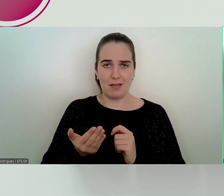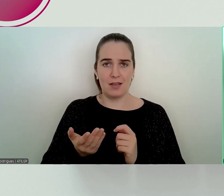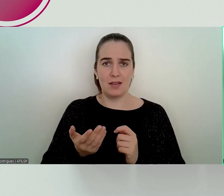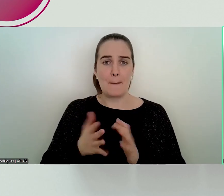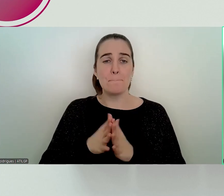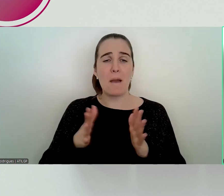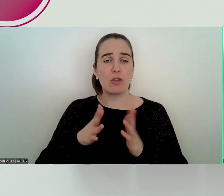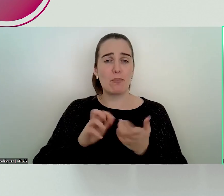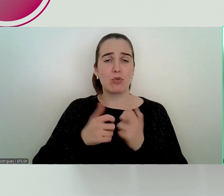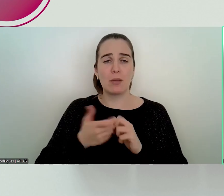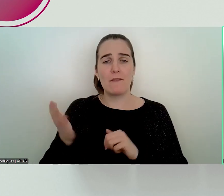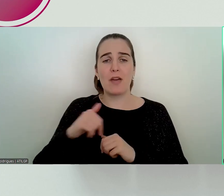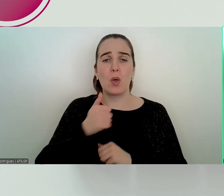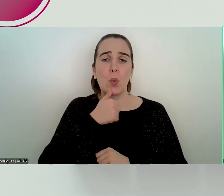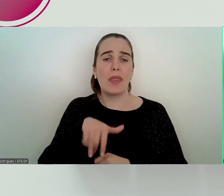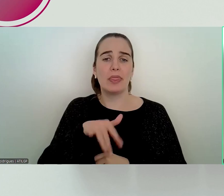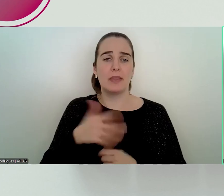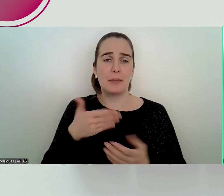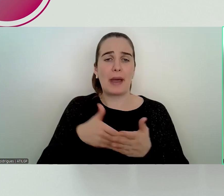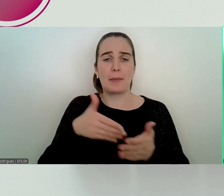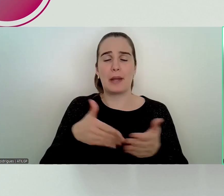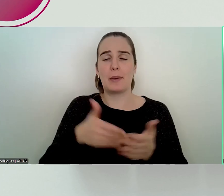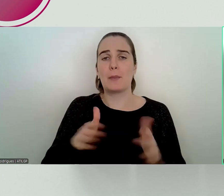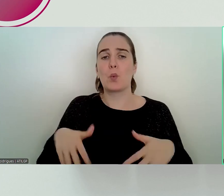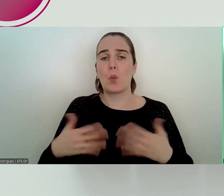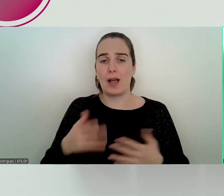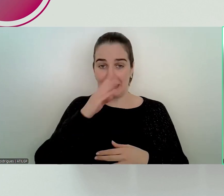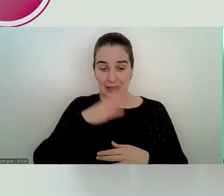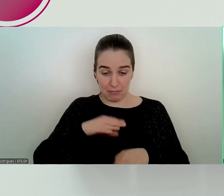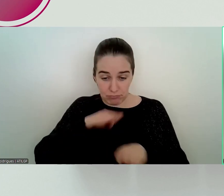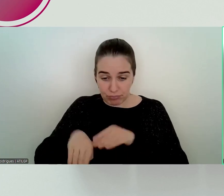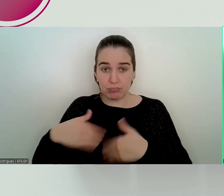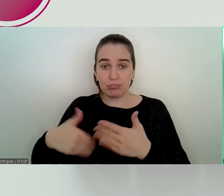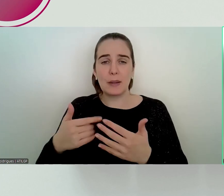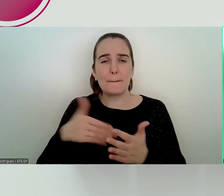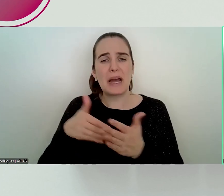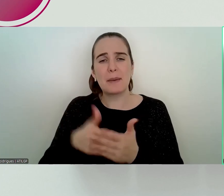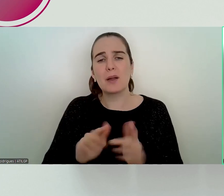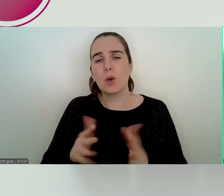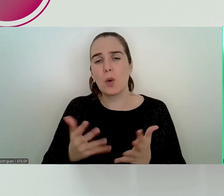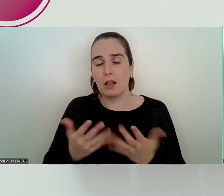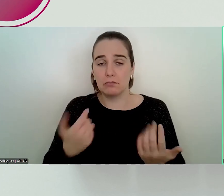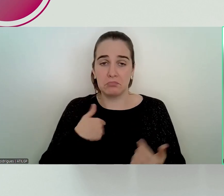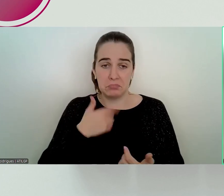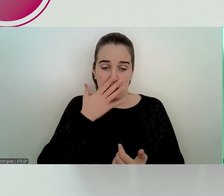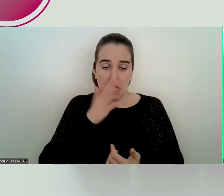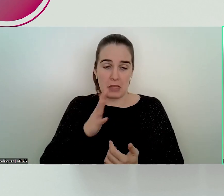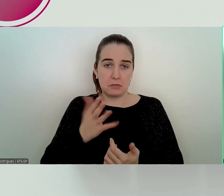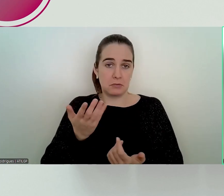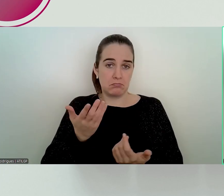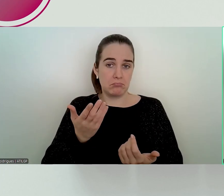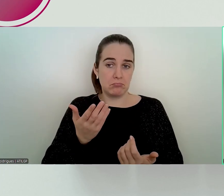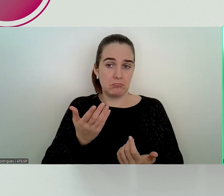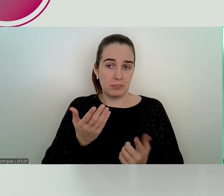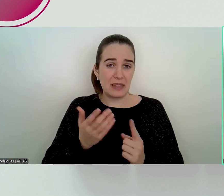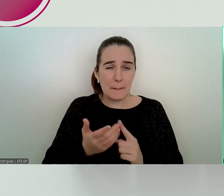parte das barreiras à boa implementação aqui a nível dos planos, e sobretudo naquilo